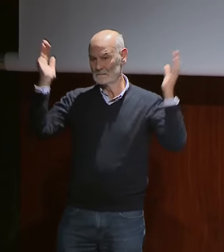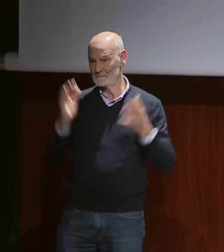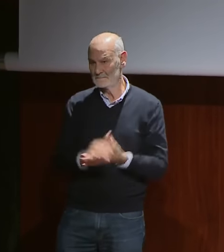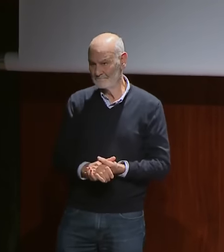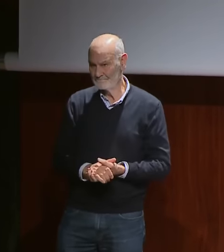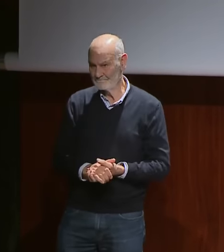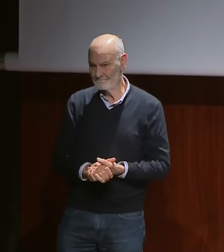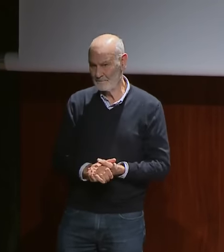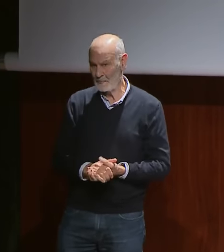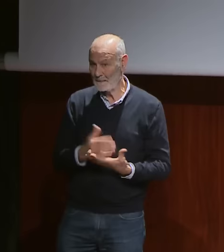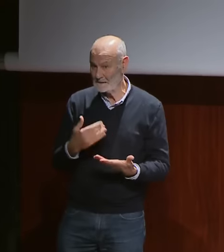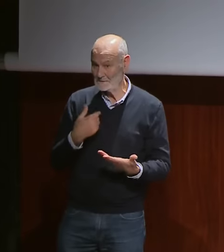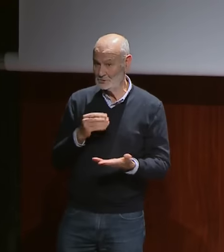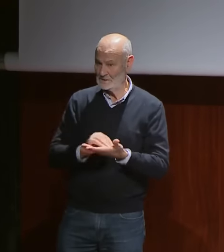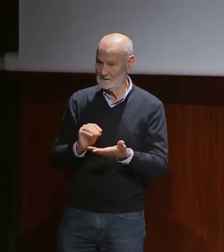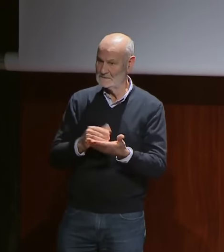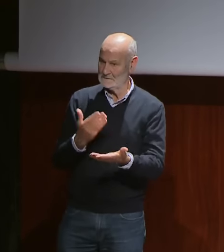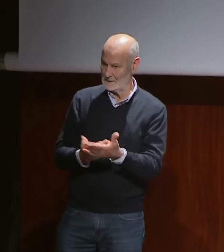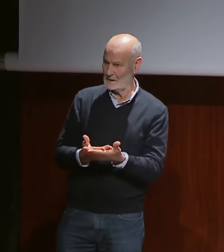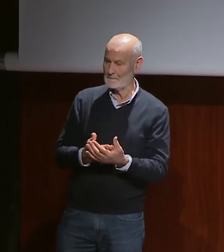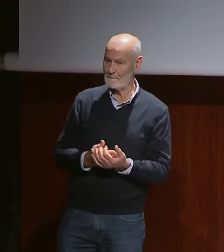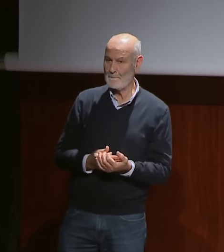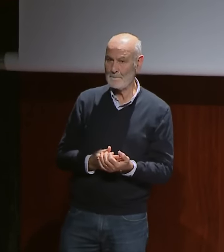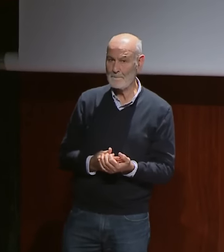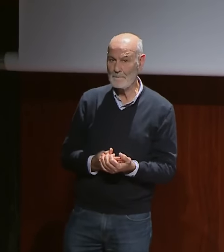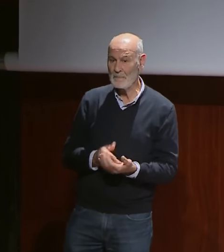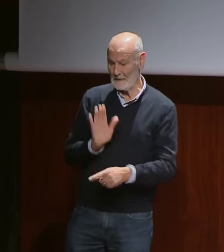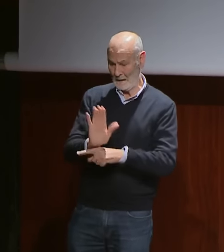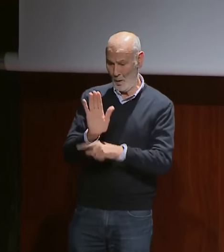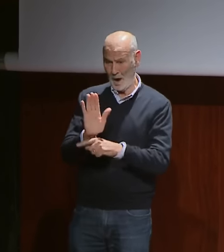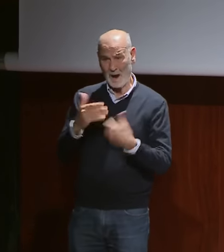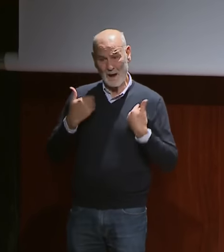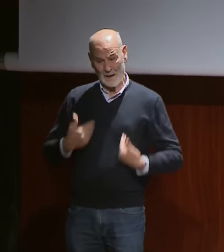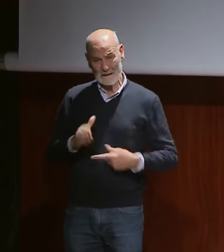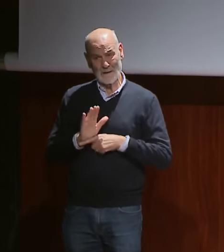voilà, chacun puisse trouver sa place et construire sa propre identité. Et